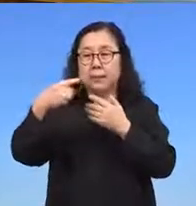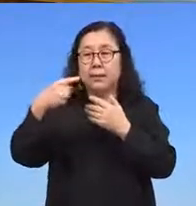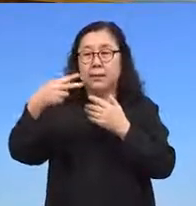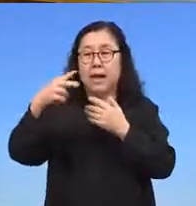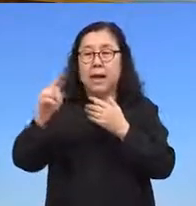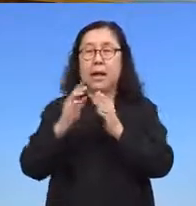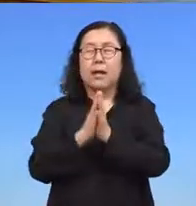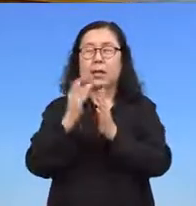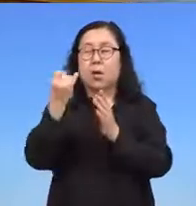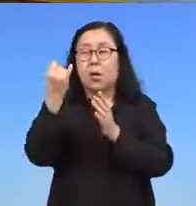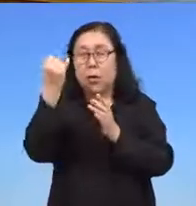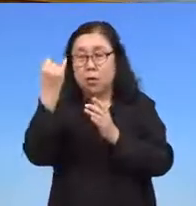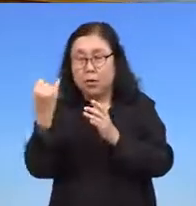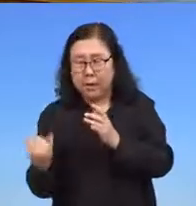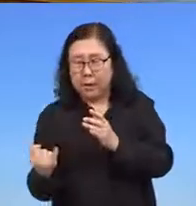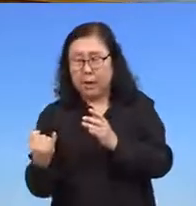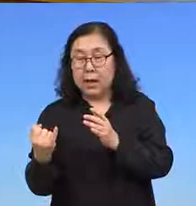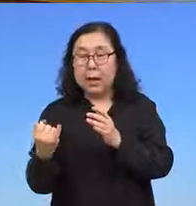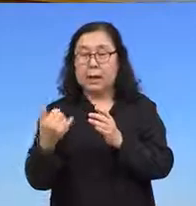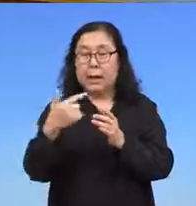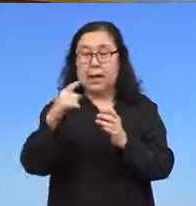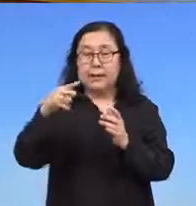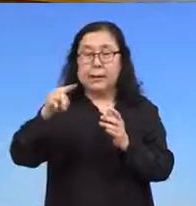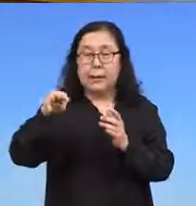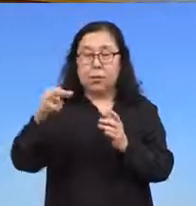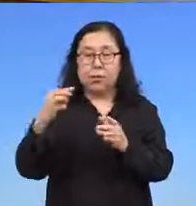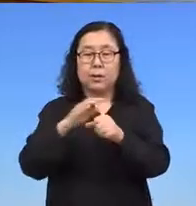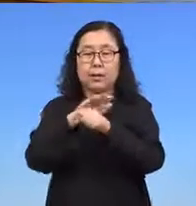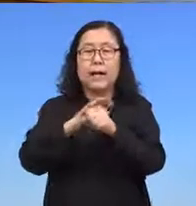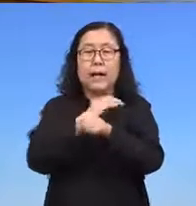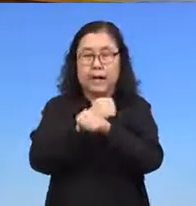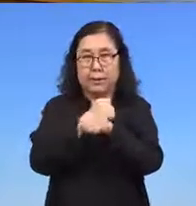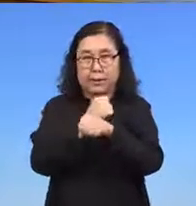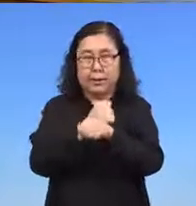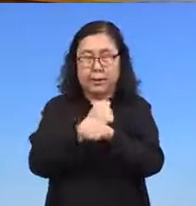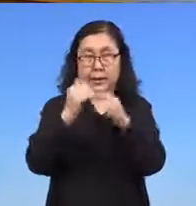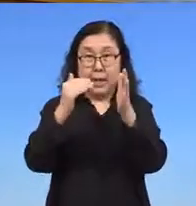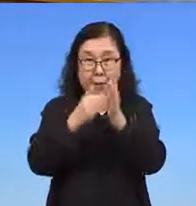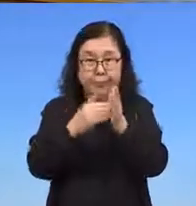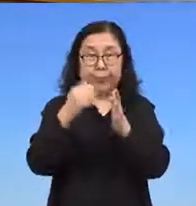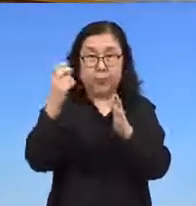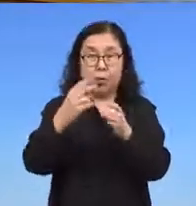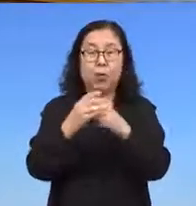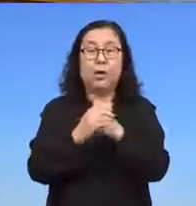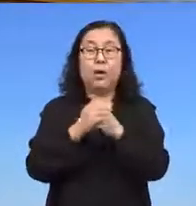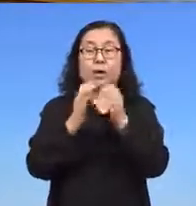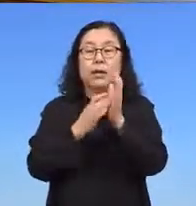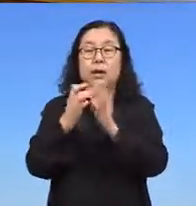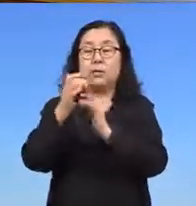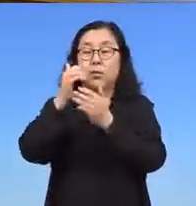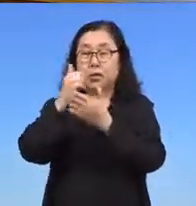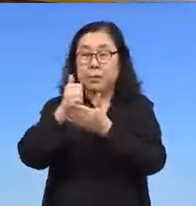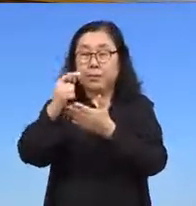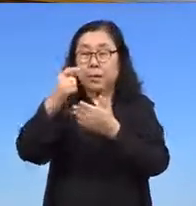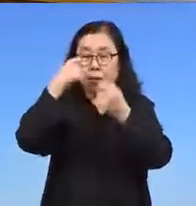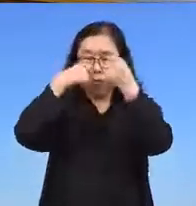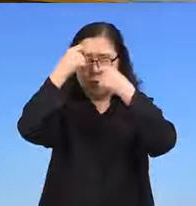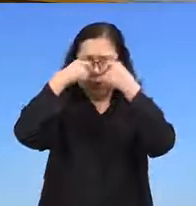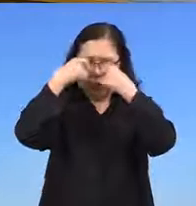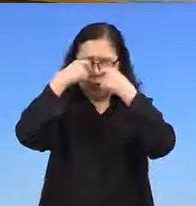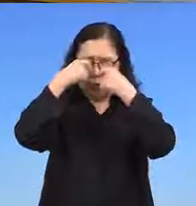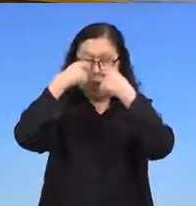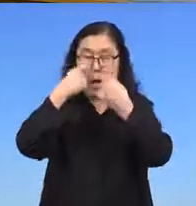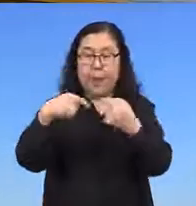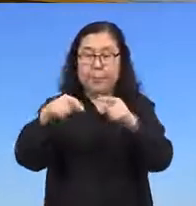본래 마르다와 그 동생과 나사로를 사랑하시더니. 또 33절. 예수께서